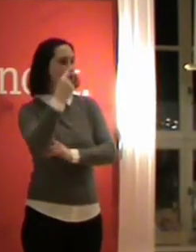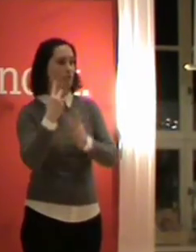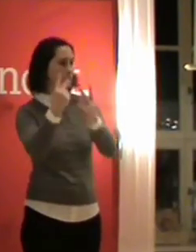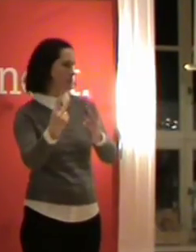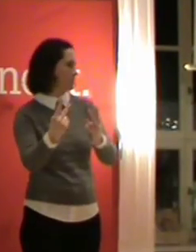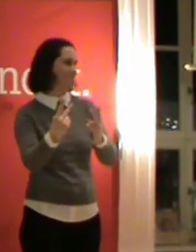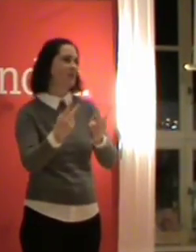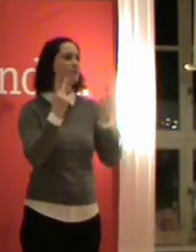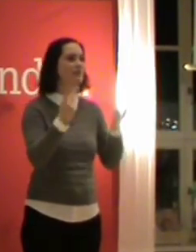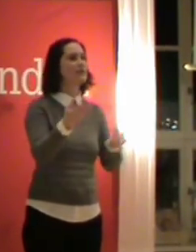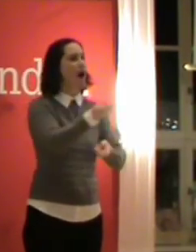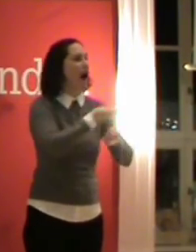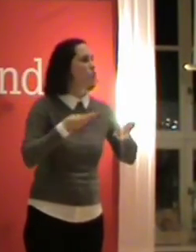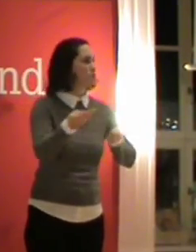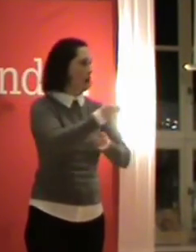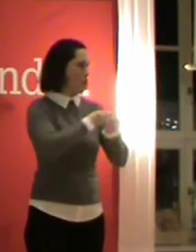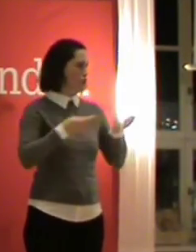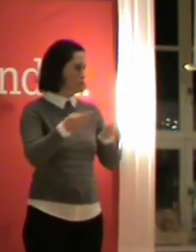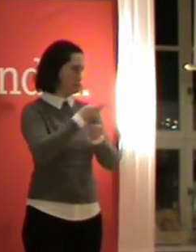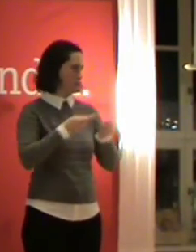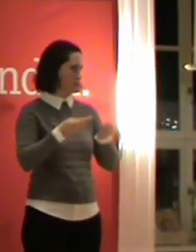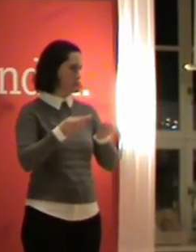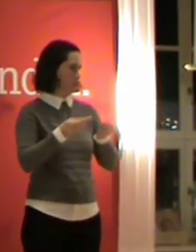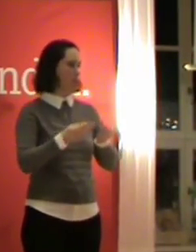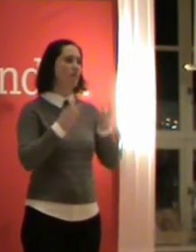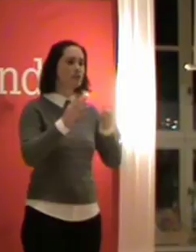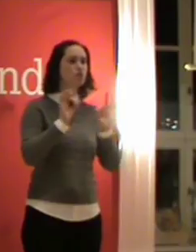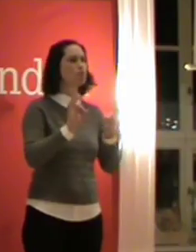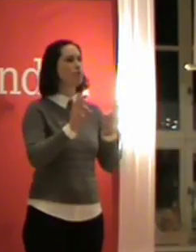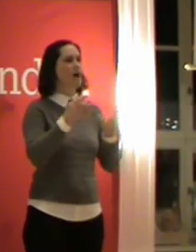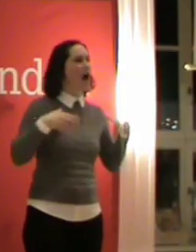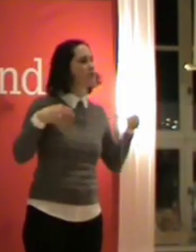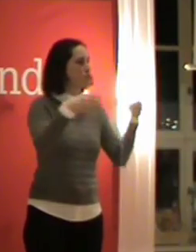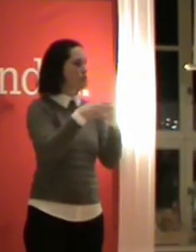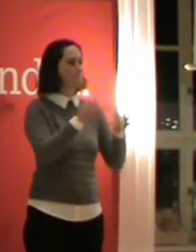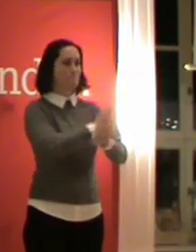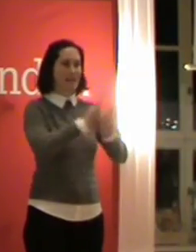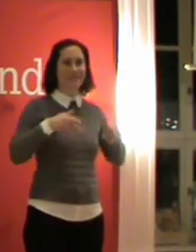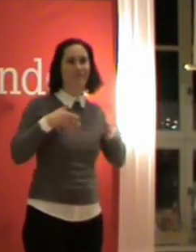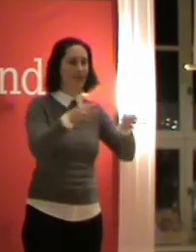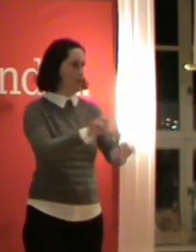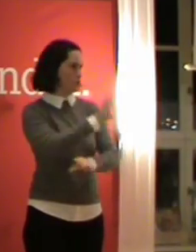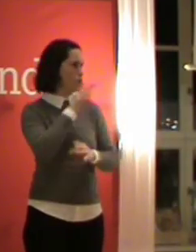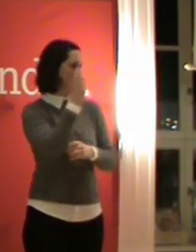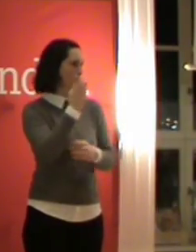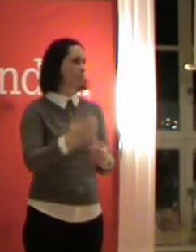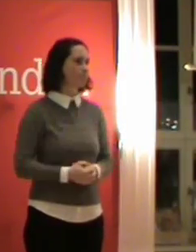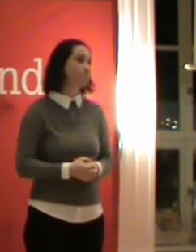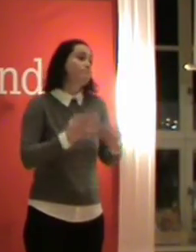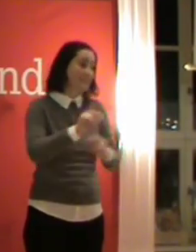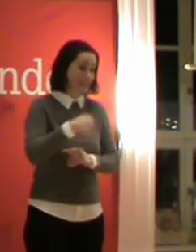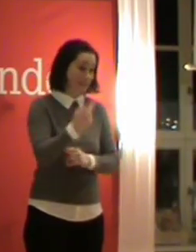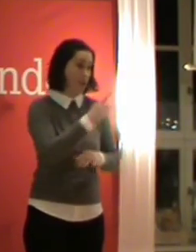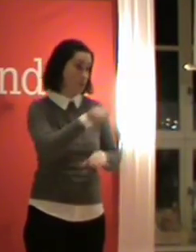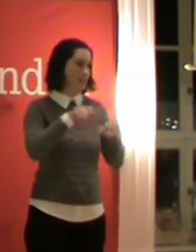im Austausch miteinander nach dem besten Weg zu suchen. Ja, war ja.